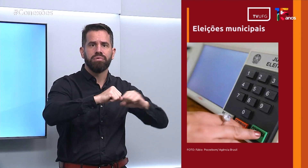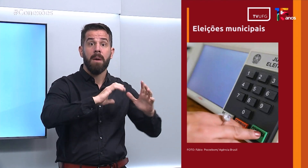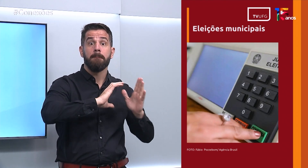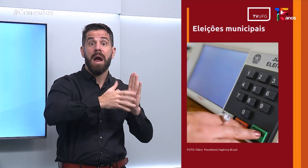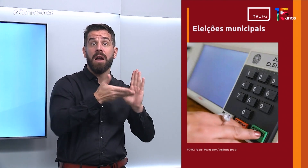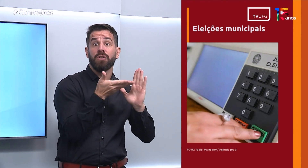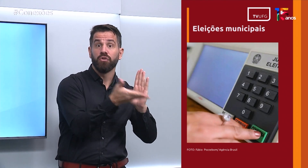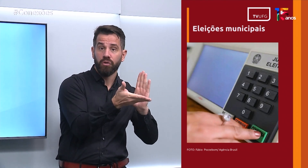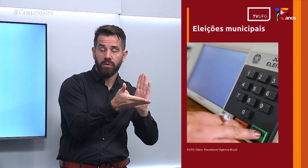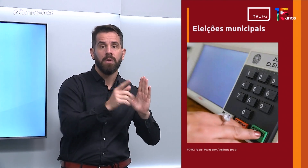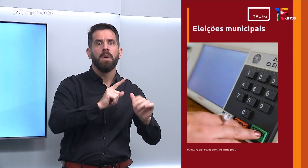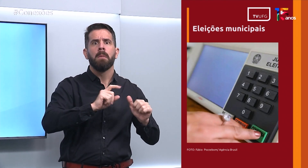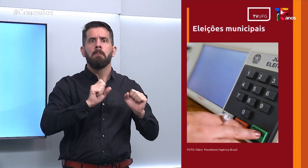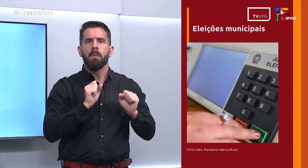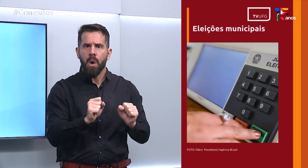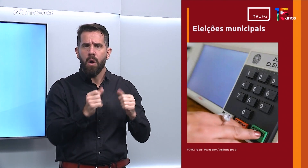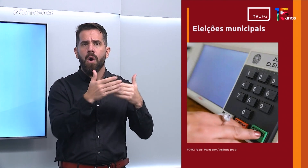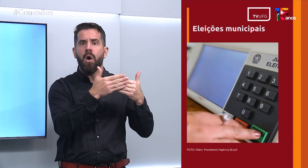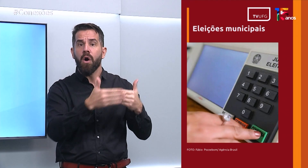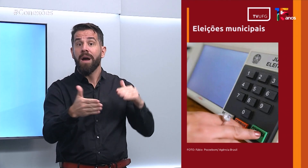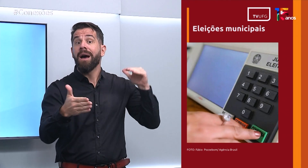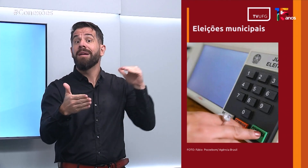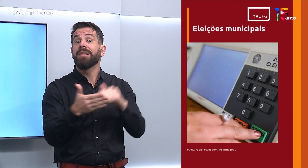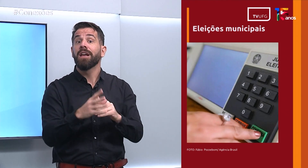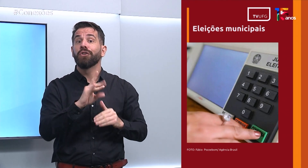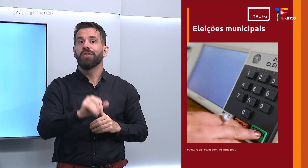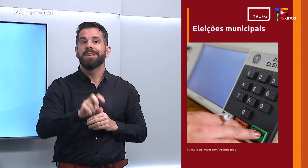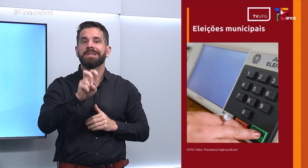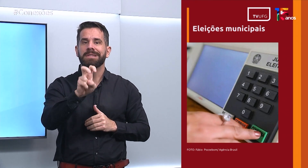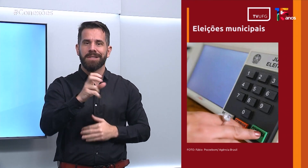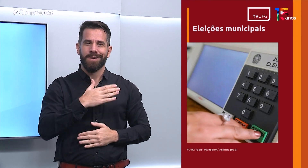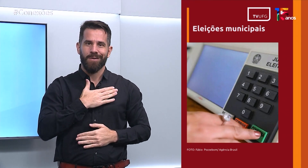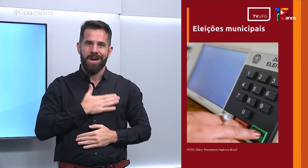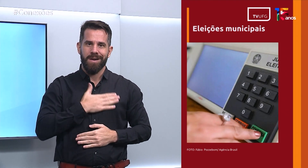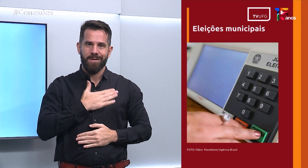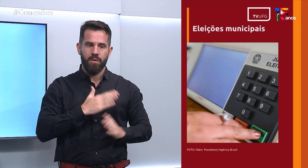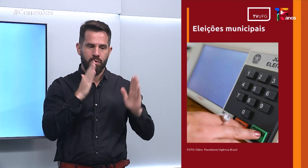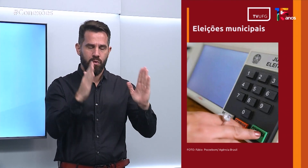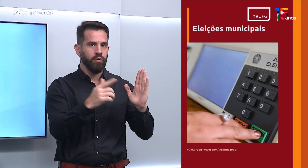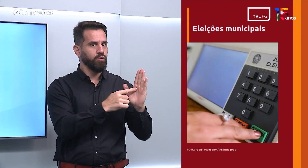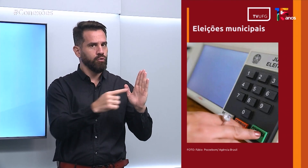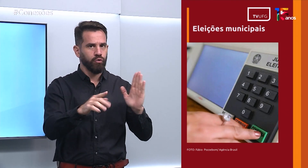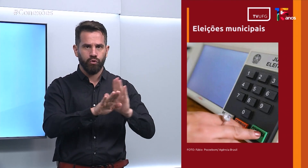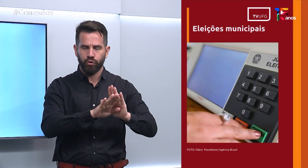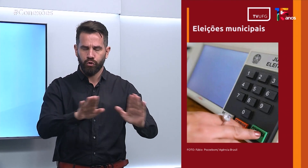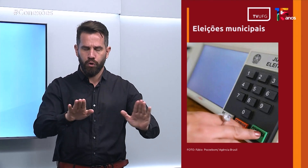ser realizadas até o dia 5 de agosto.